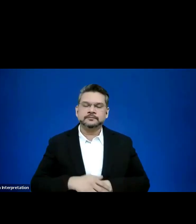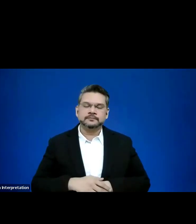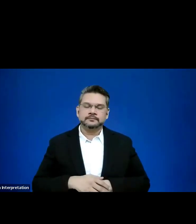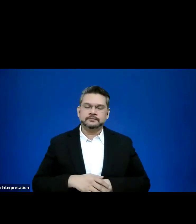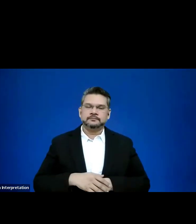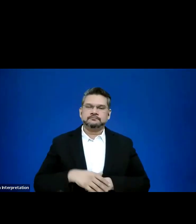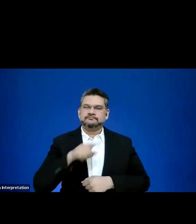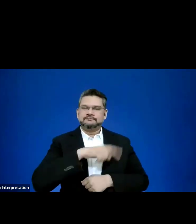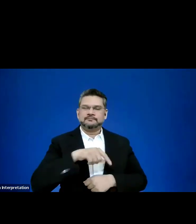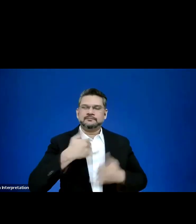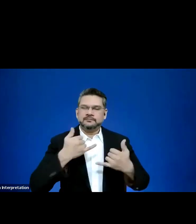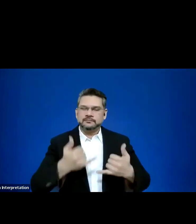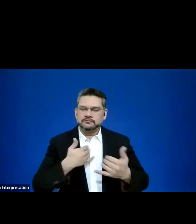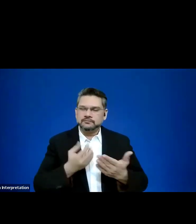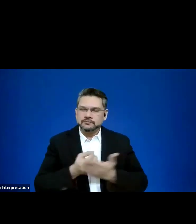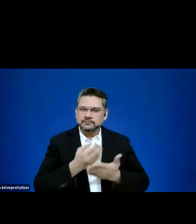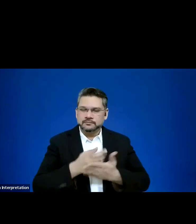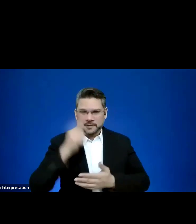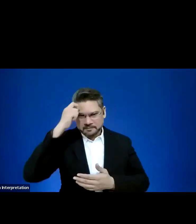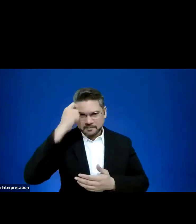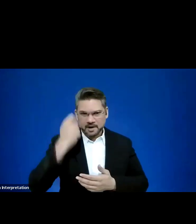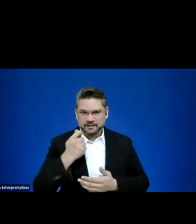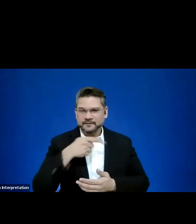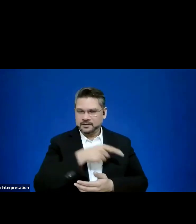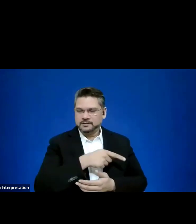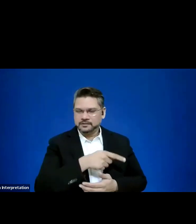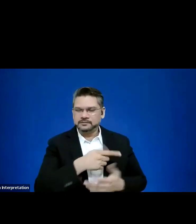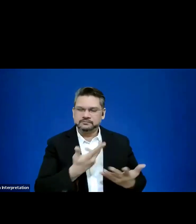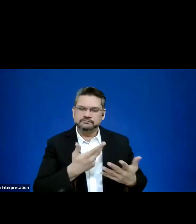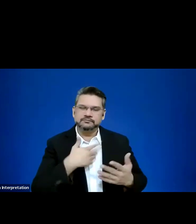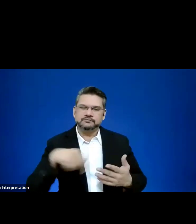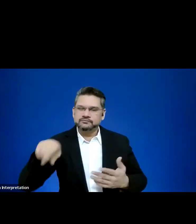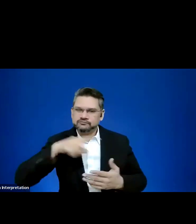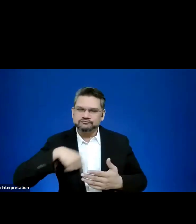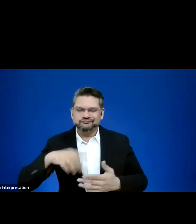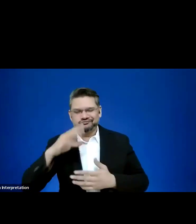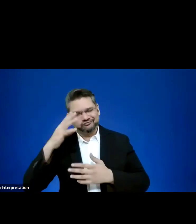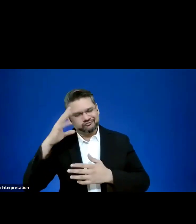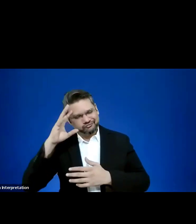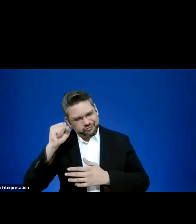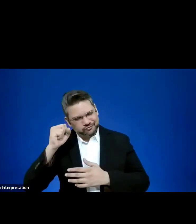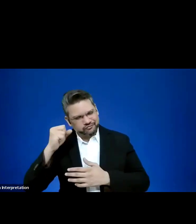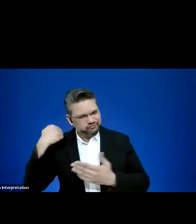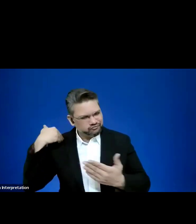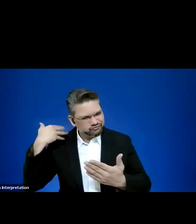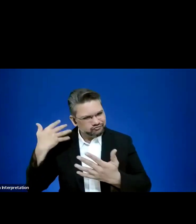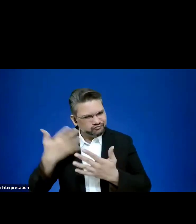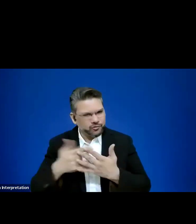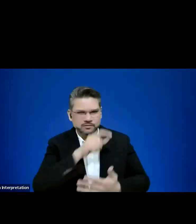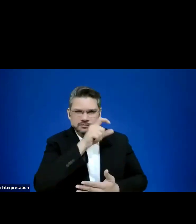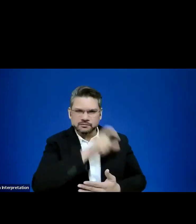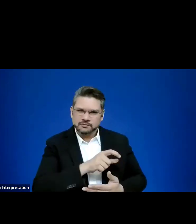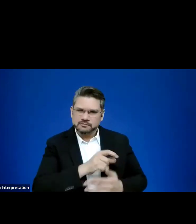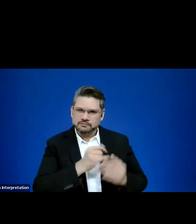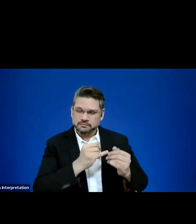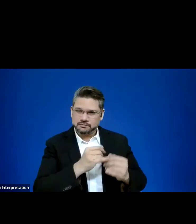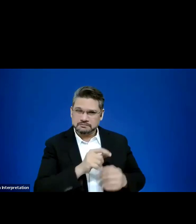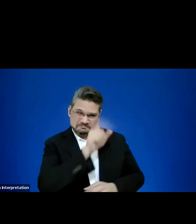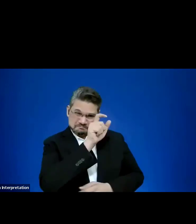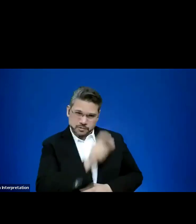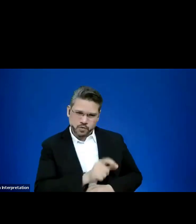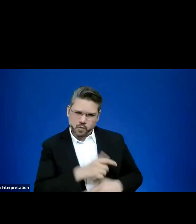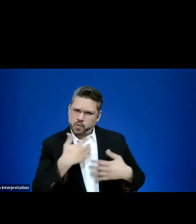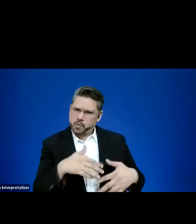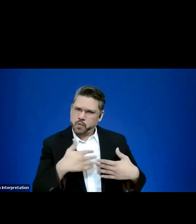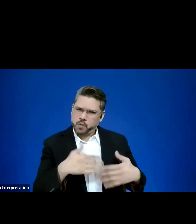在我们纪念我们的Bhargavi博士，以及为我们的这些社群。